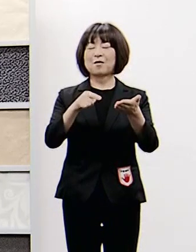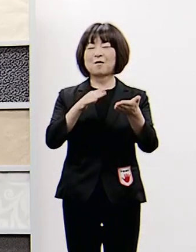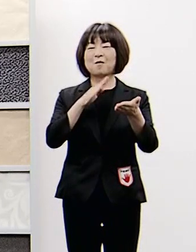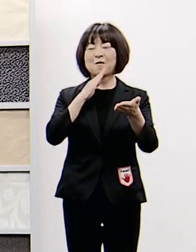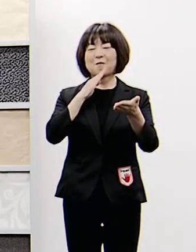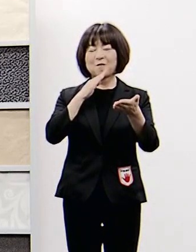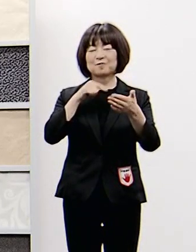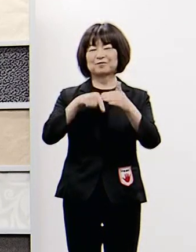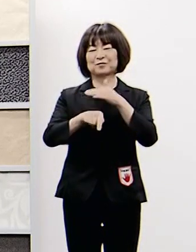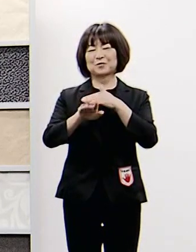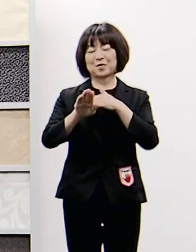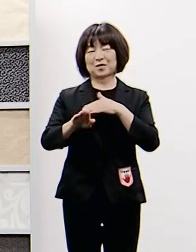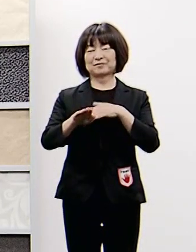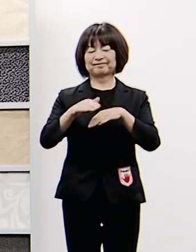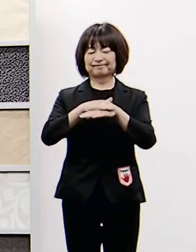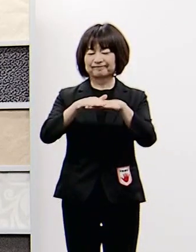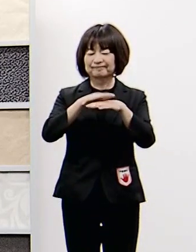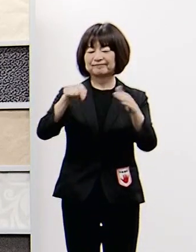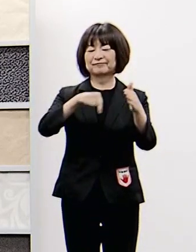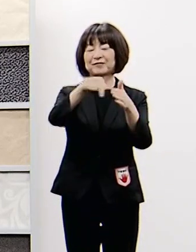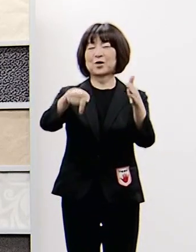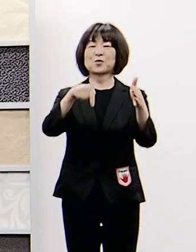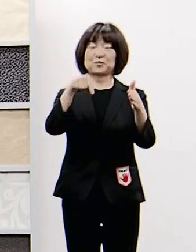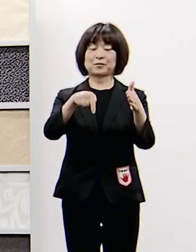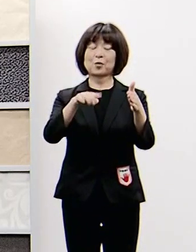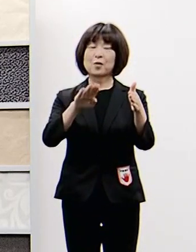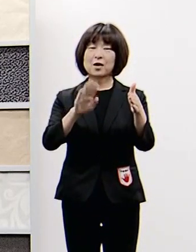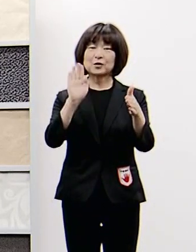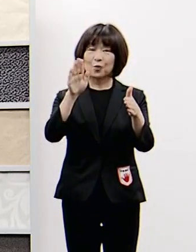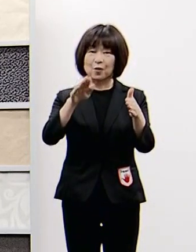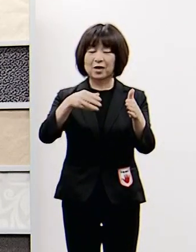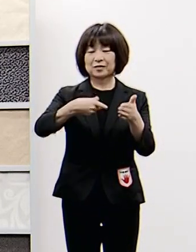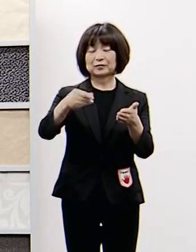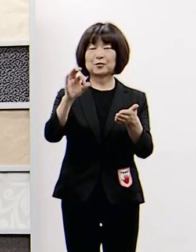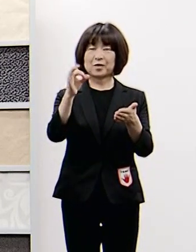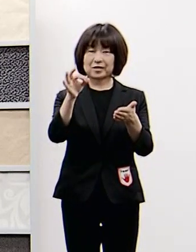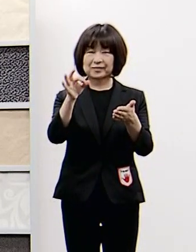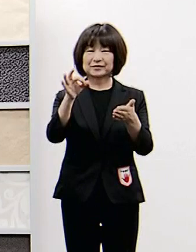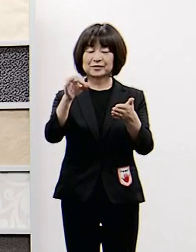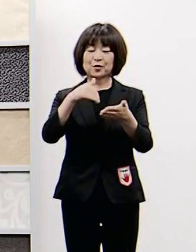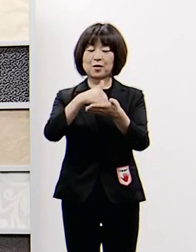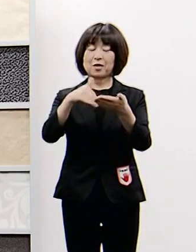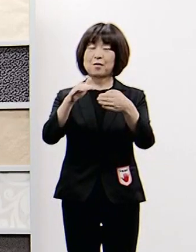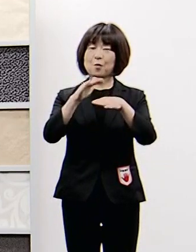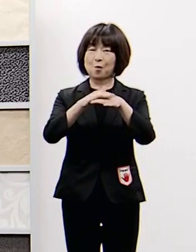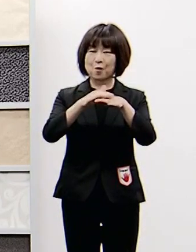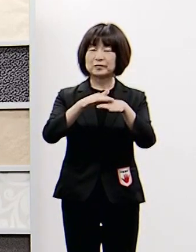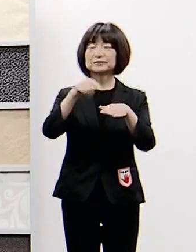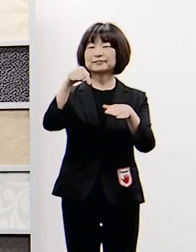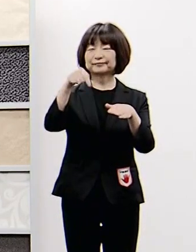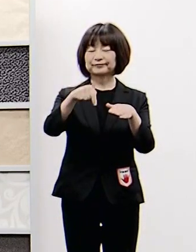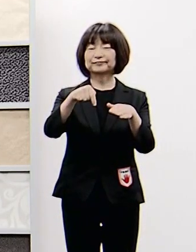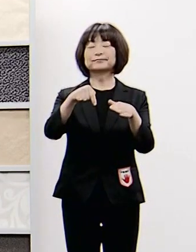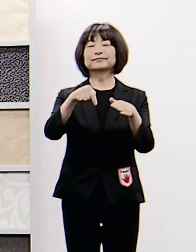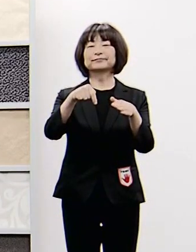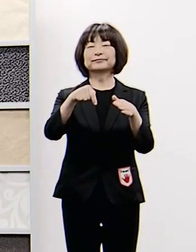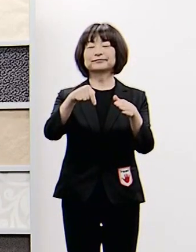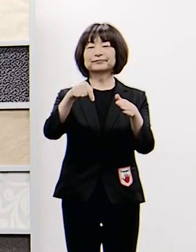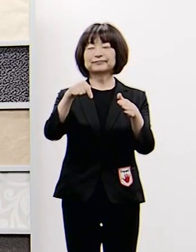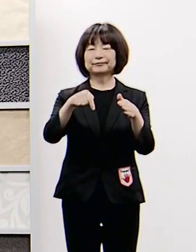これによりまして今後将来における賃料の算定方法算定についてですね